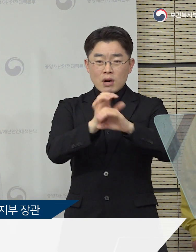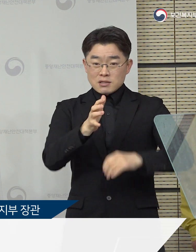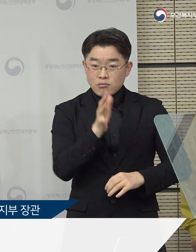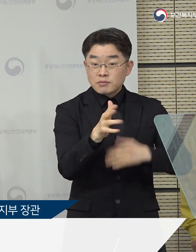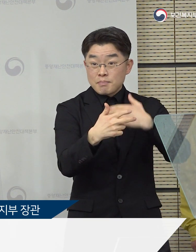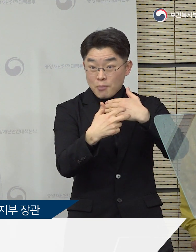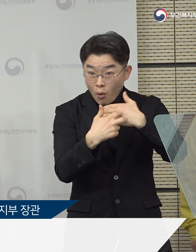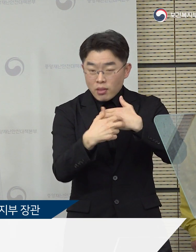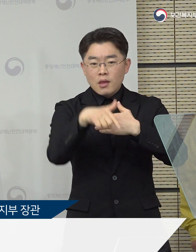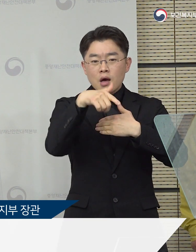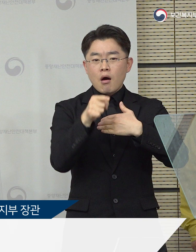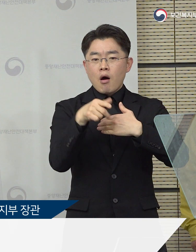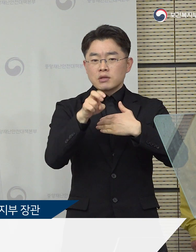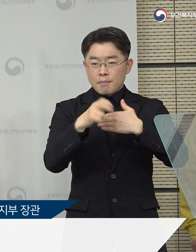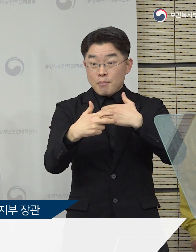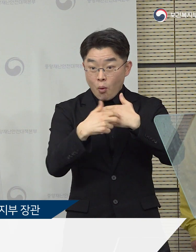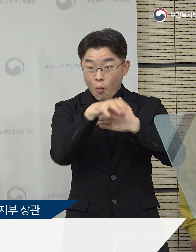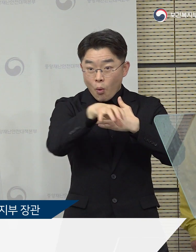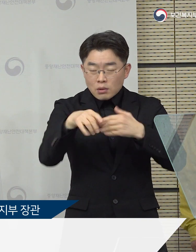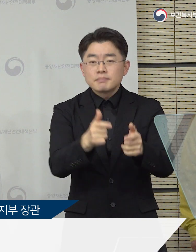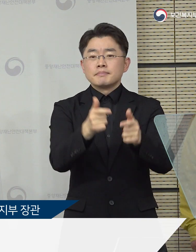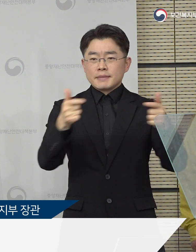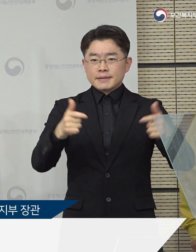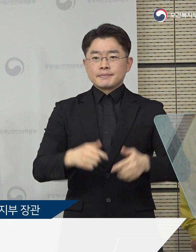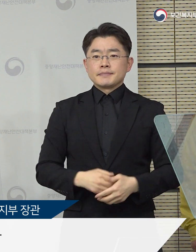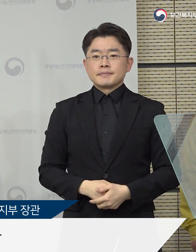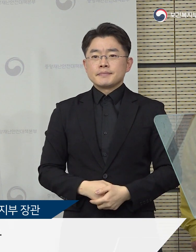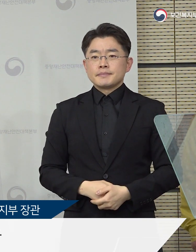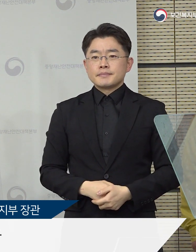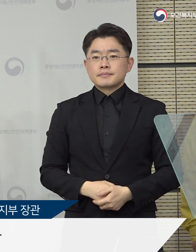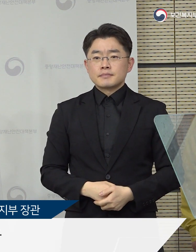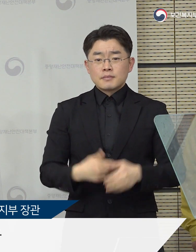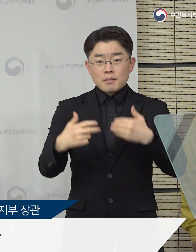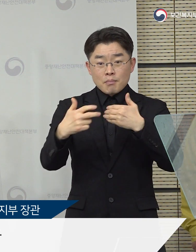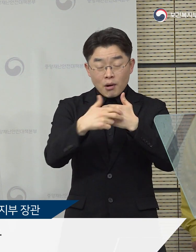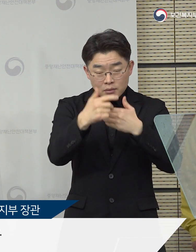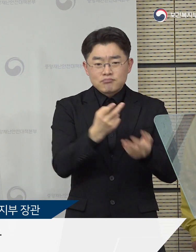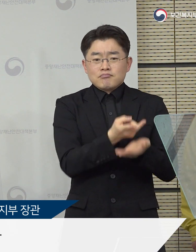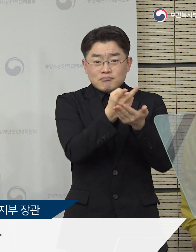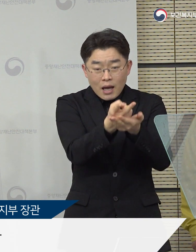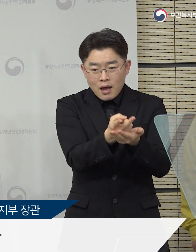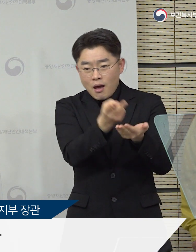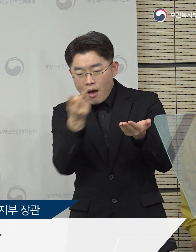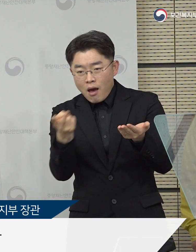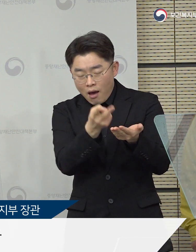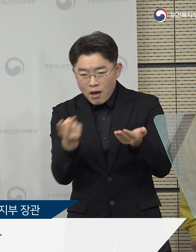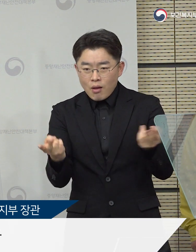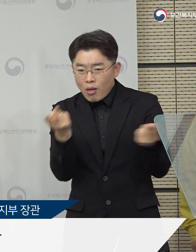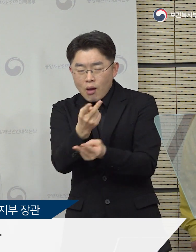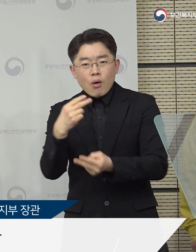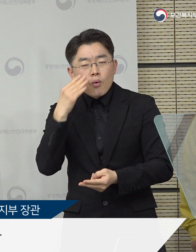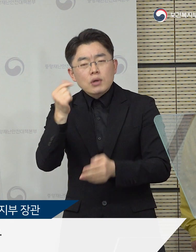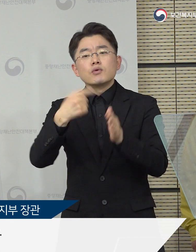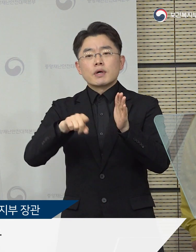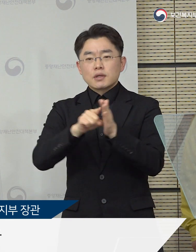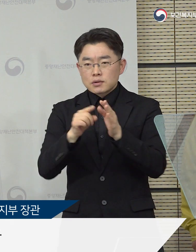거점 전담병원도 계속 늘려나갈 것입니다. 병상의 회존율과 활용도도 계속